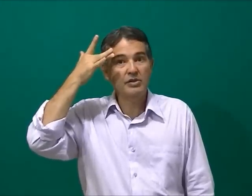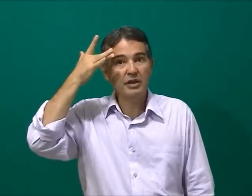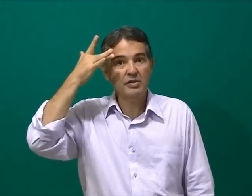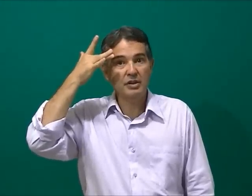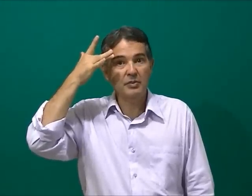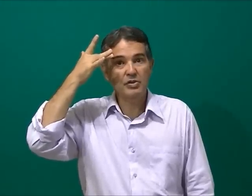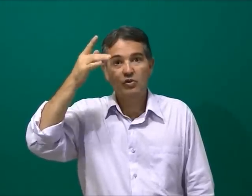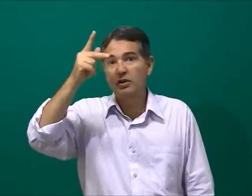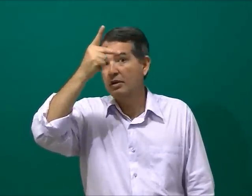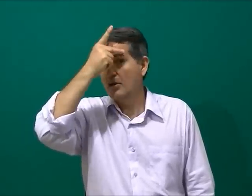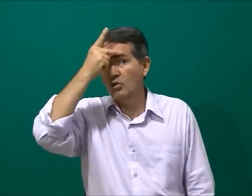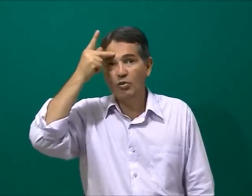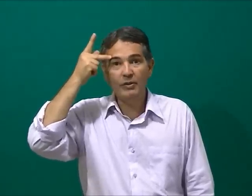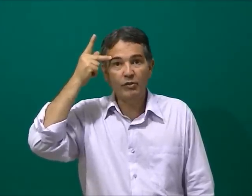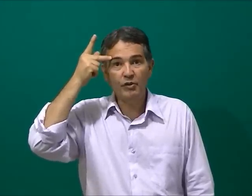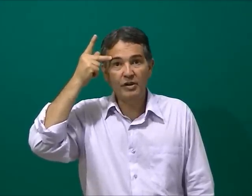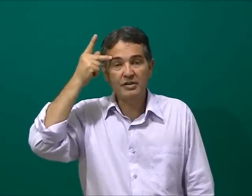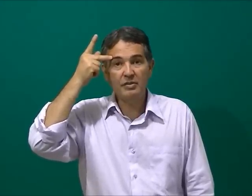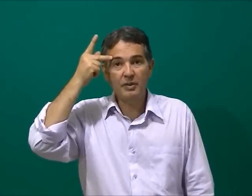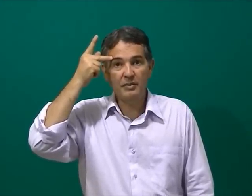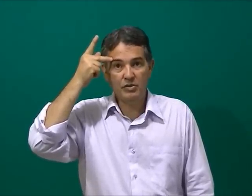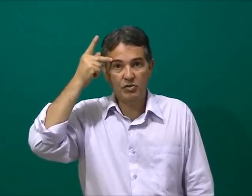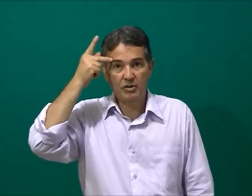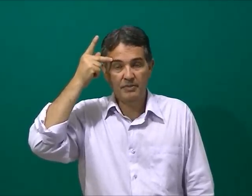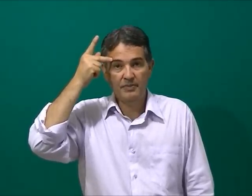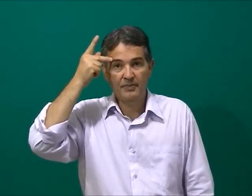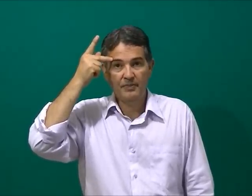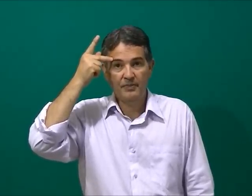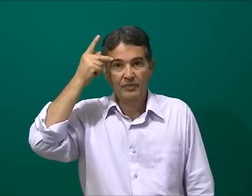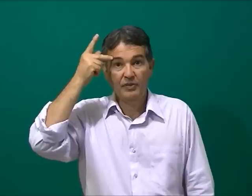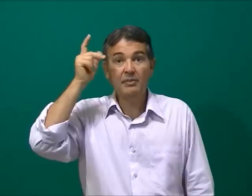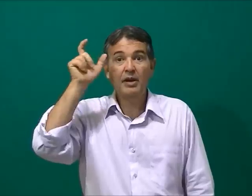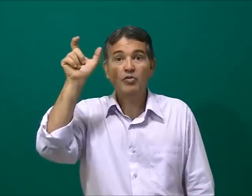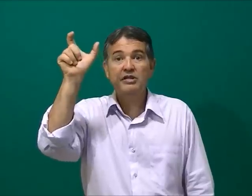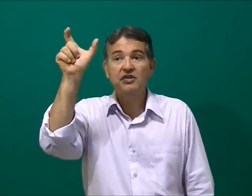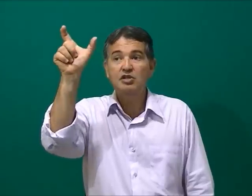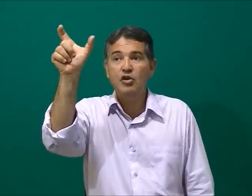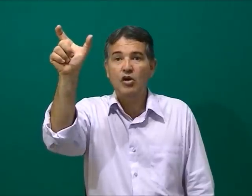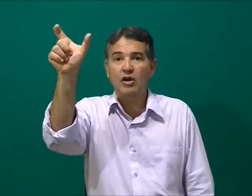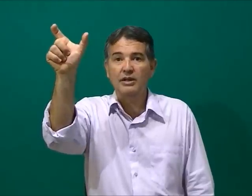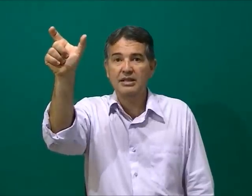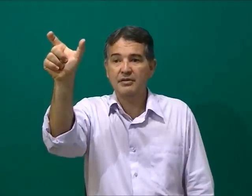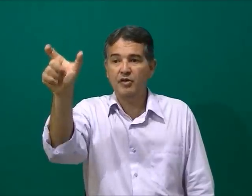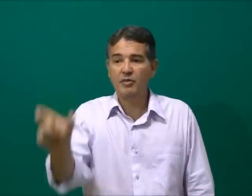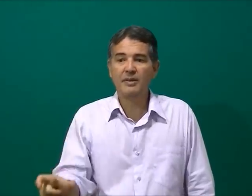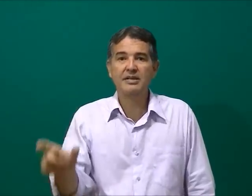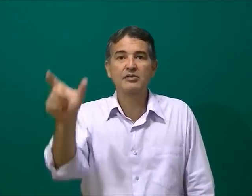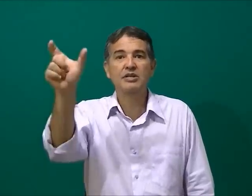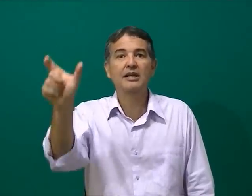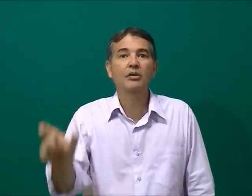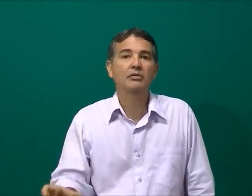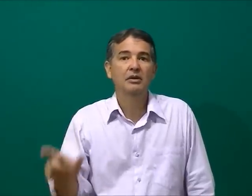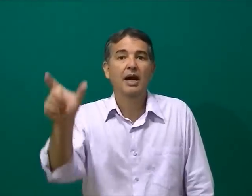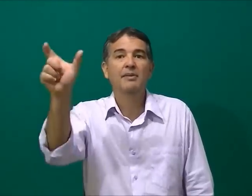aqui é o sinal de pessoa, ou com a configuração em P, pessoa. Também algumas vezes coloca dessa forma, para dizer o cidadão, a